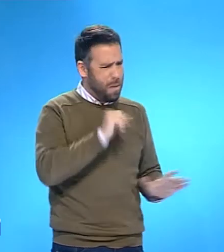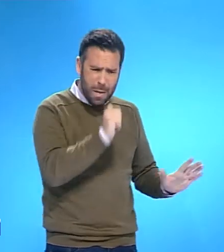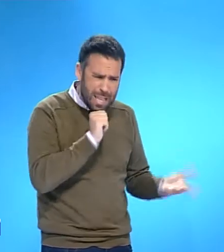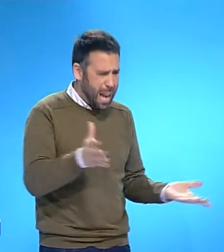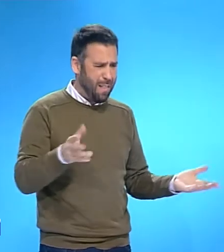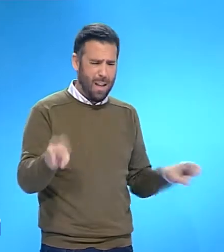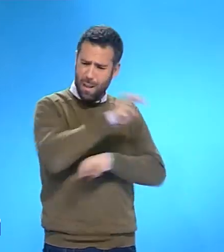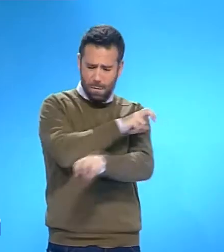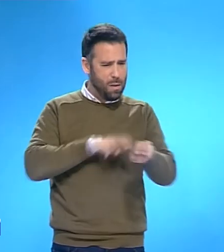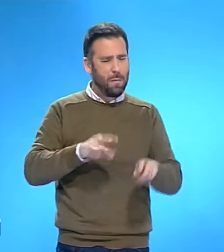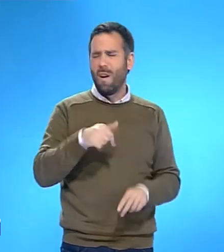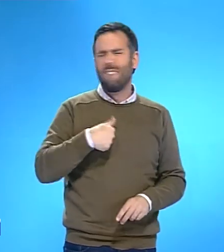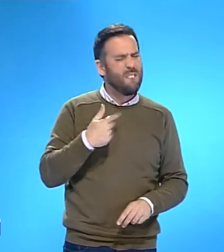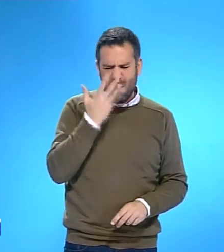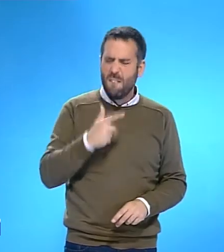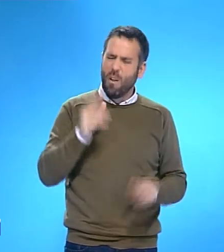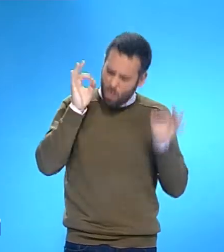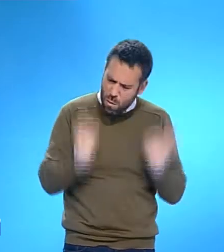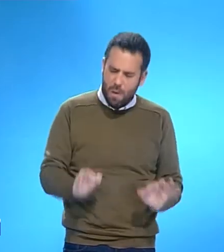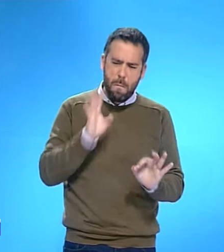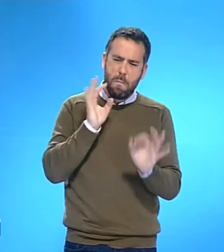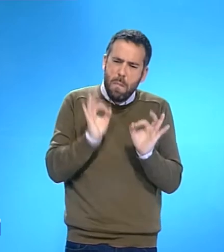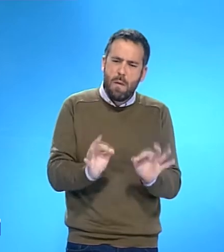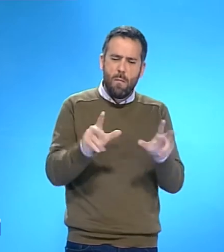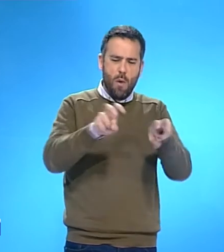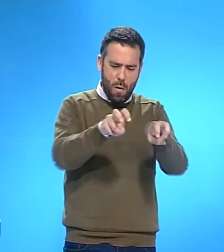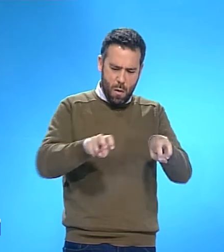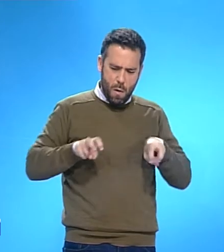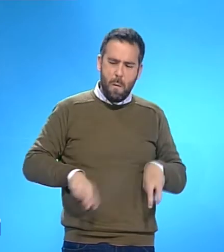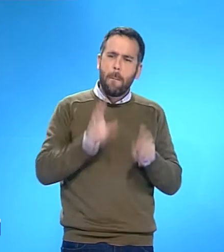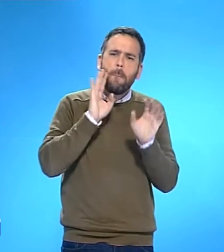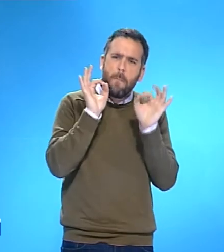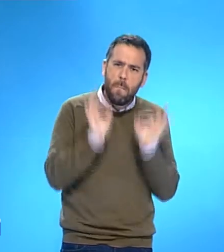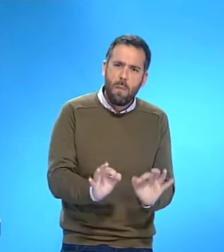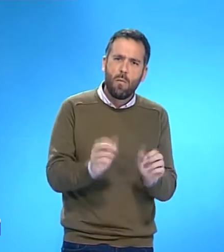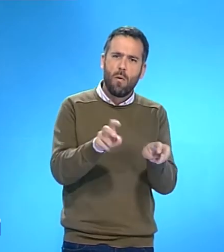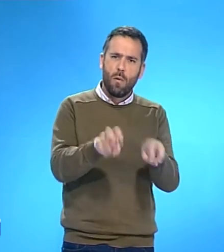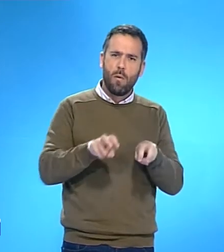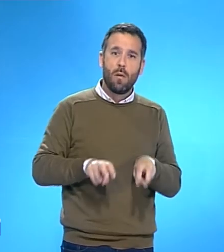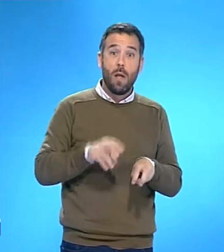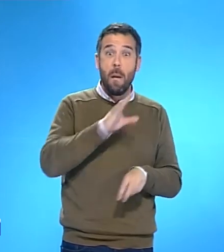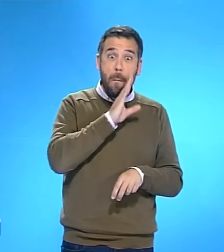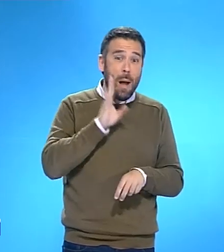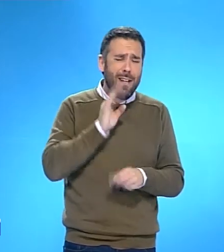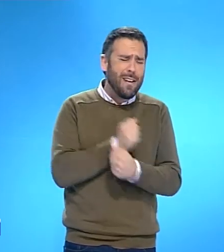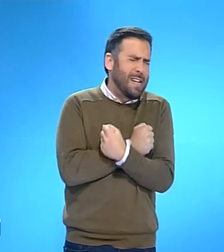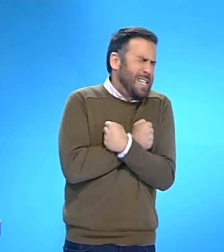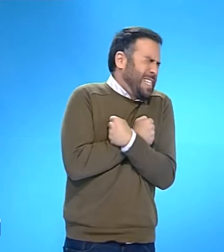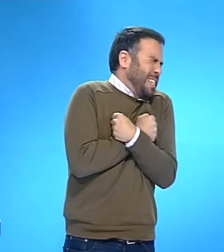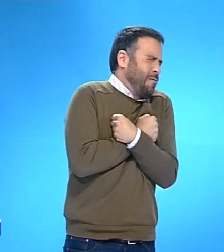Entonces ellos le decían que no pasaba nada por cambiarse, pero a él le gustaba que todos estuvieran siempre en el mismo sitio. Y su madre